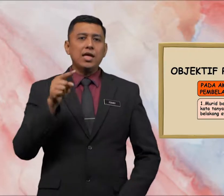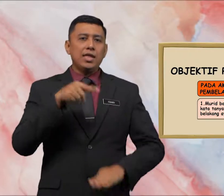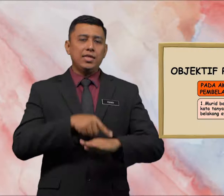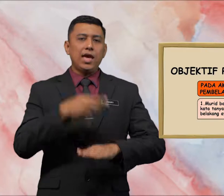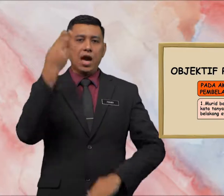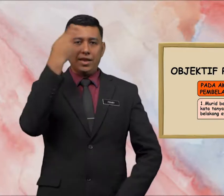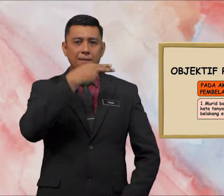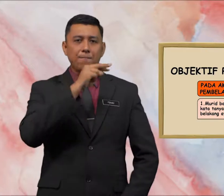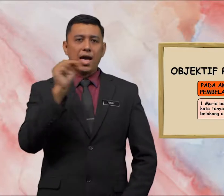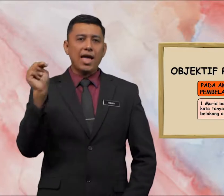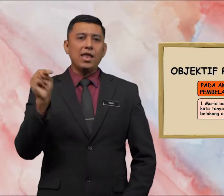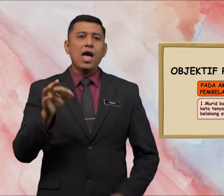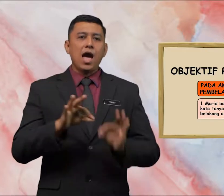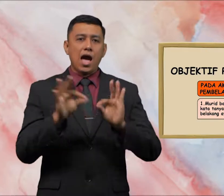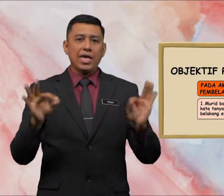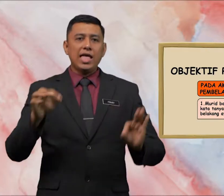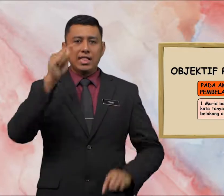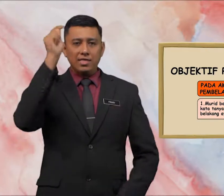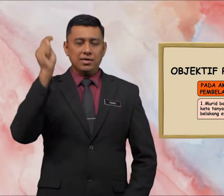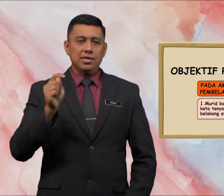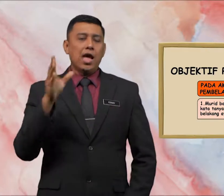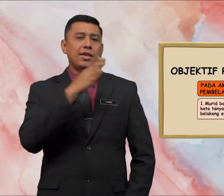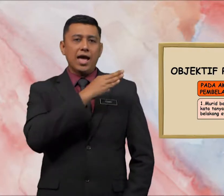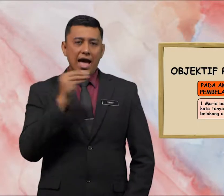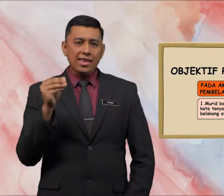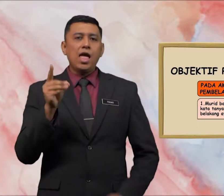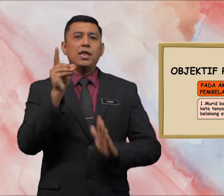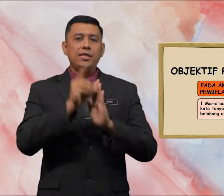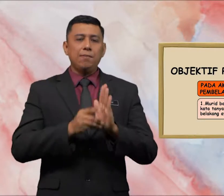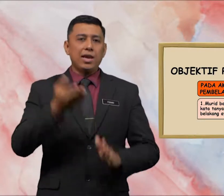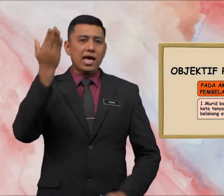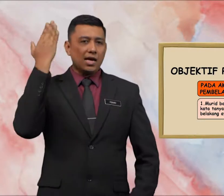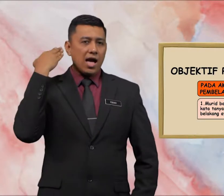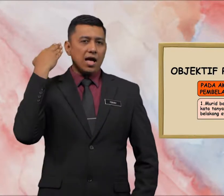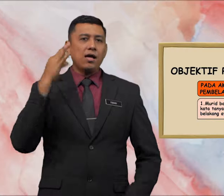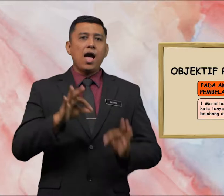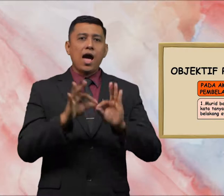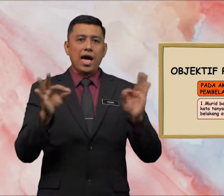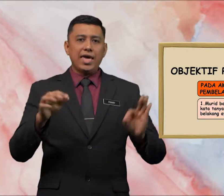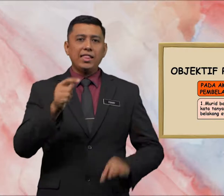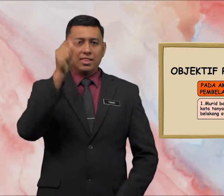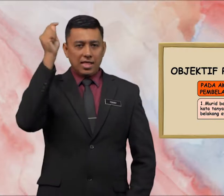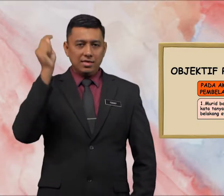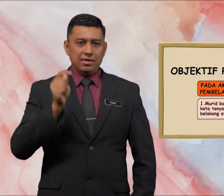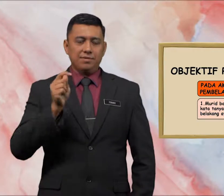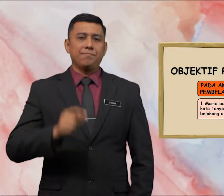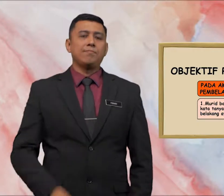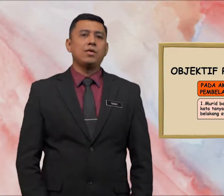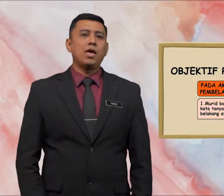di hadapan ayat tanya dan di belakang ayat tanya.